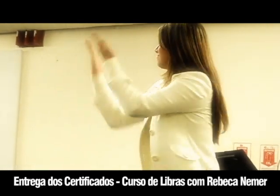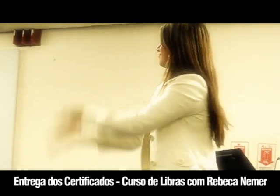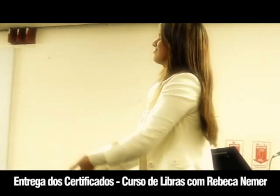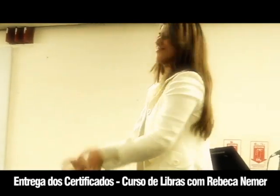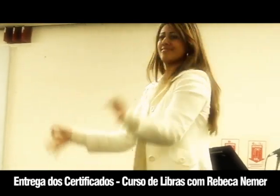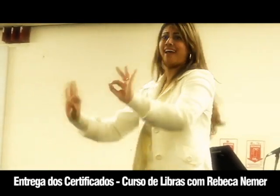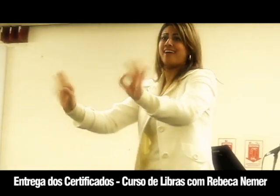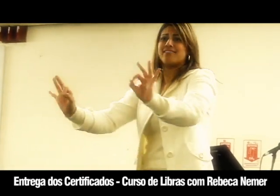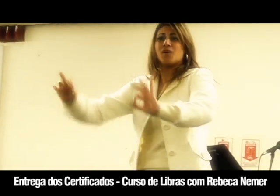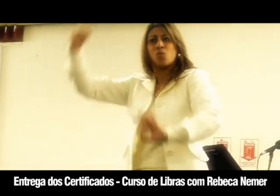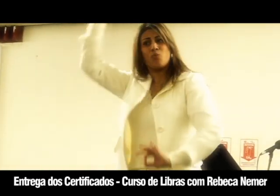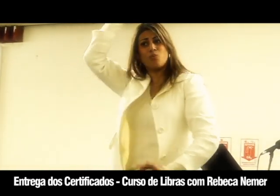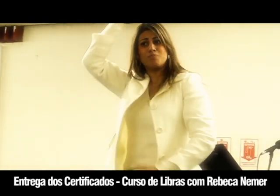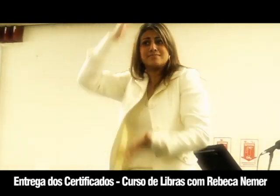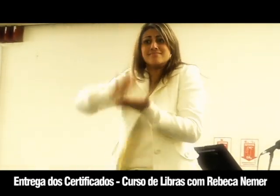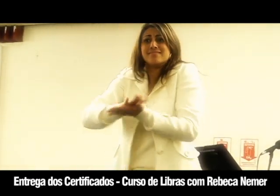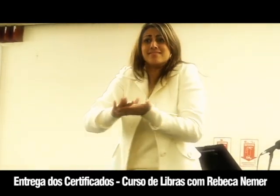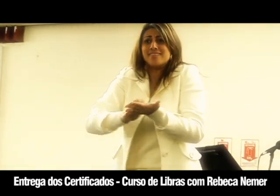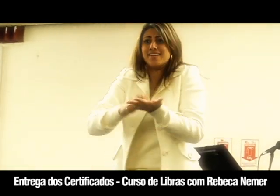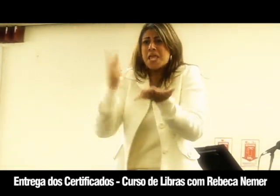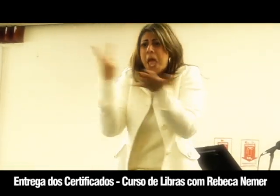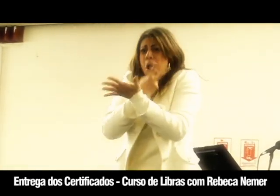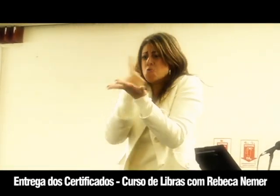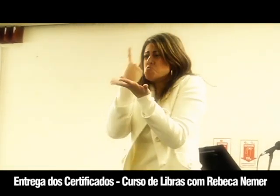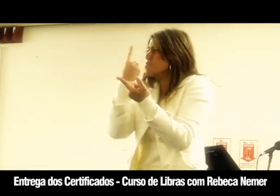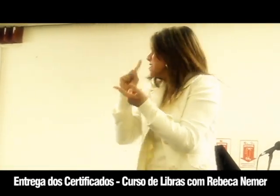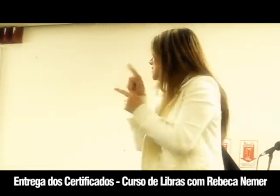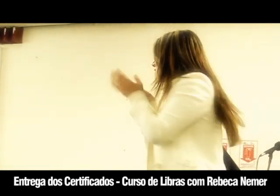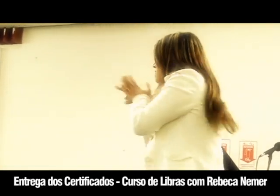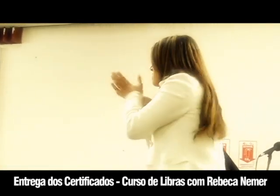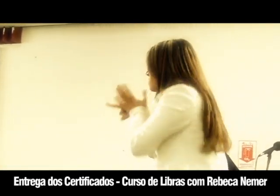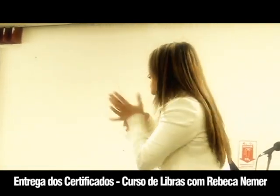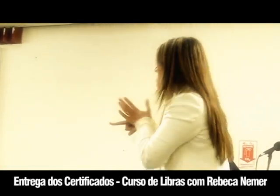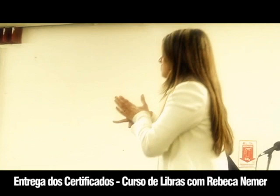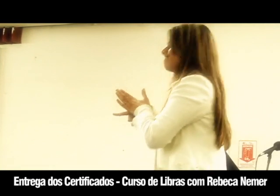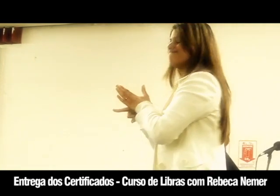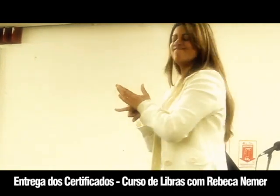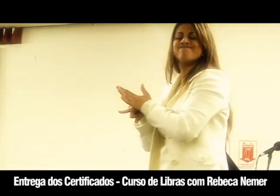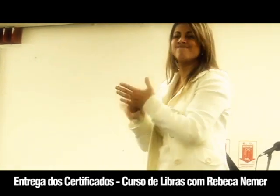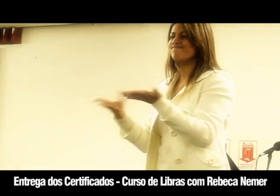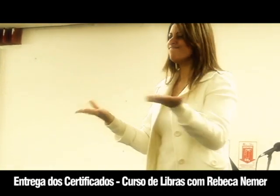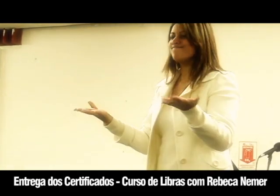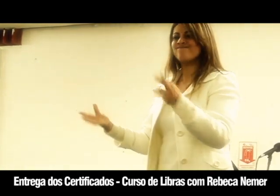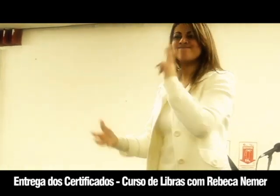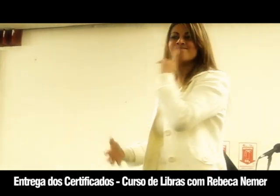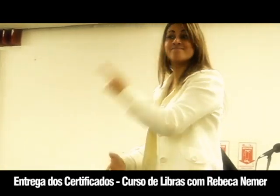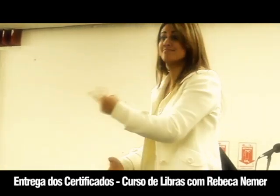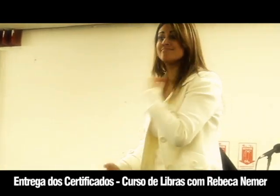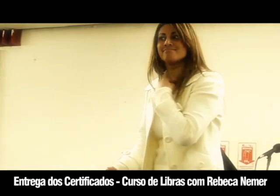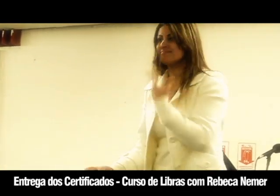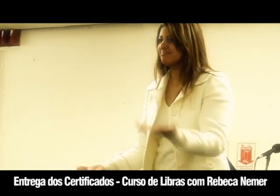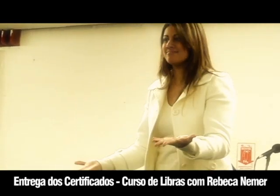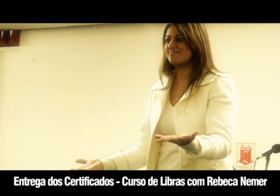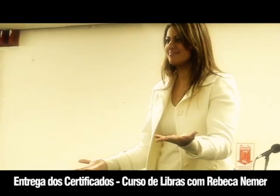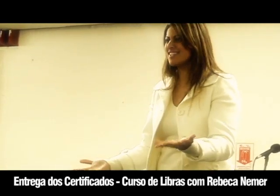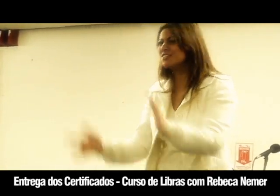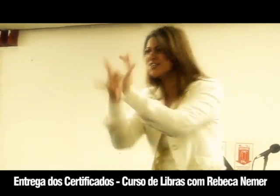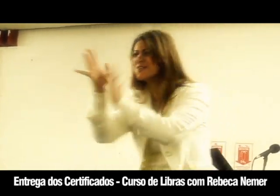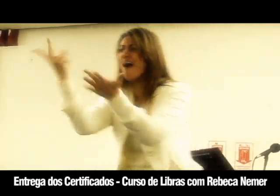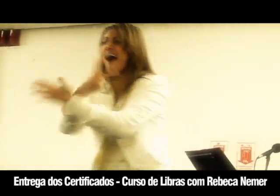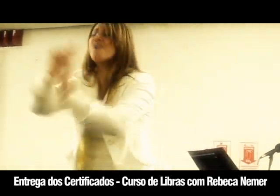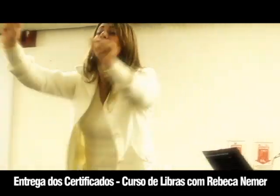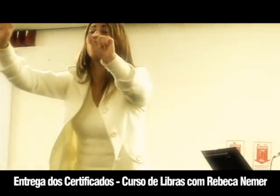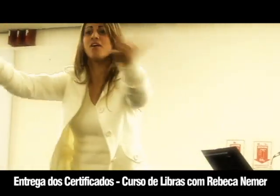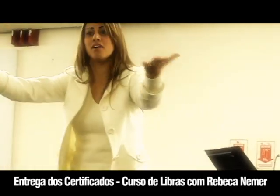julgava inocente. Mas com Cristo foi diferente. Pilatos sentiu-se incomodado. Eu não acho nele crime algum.